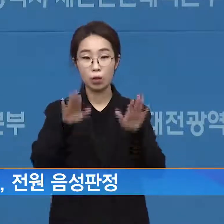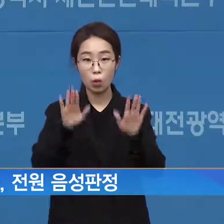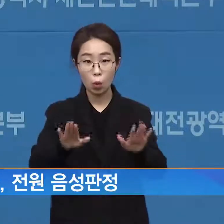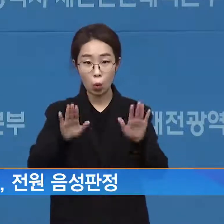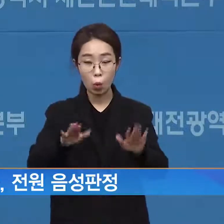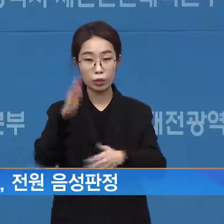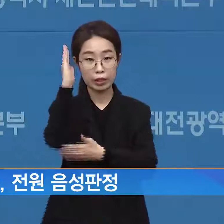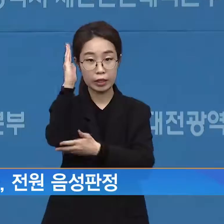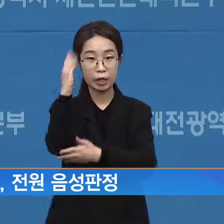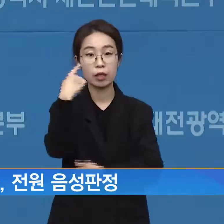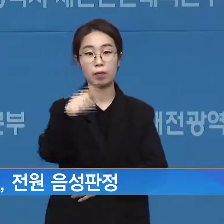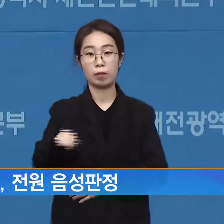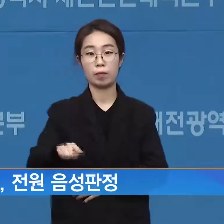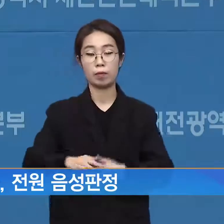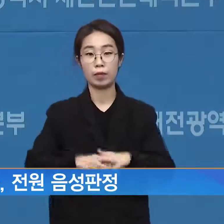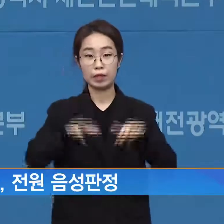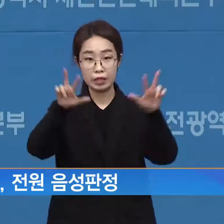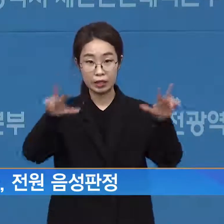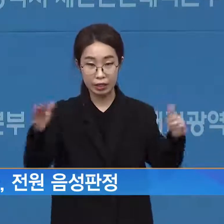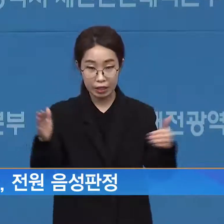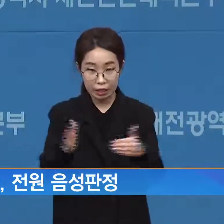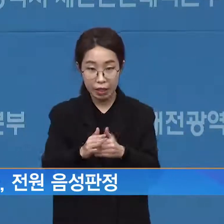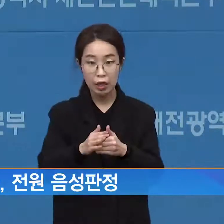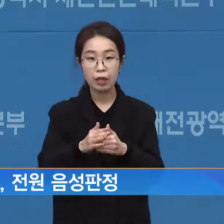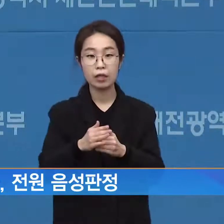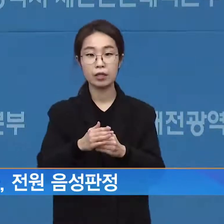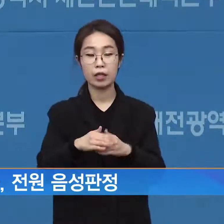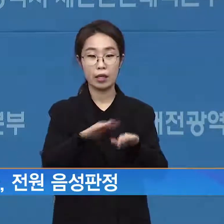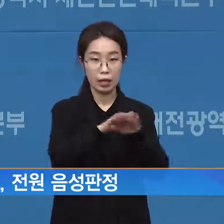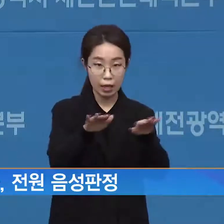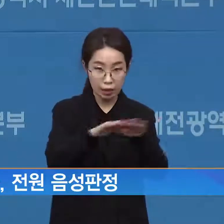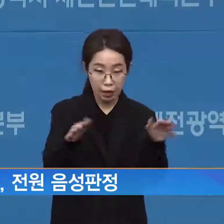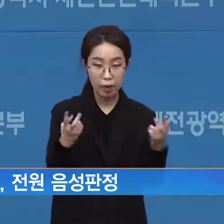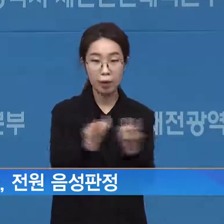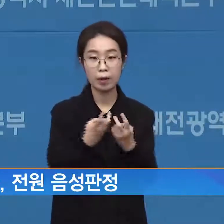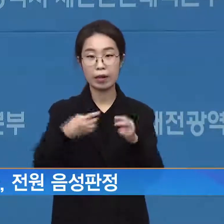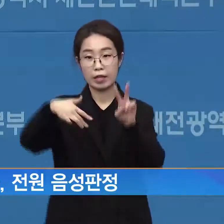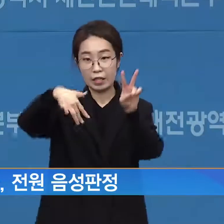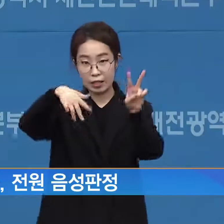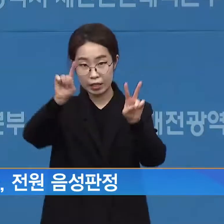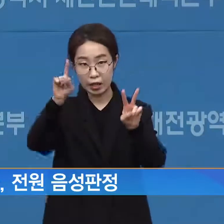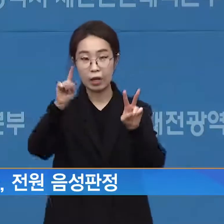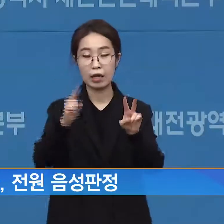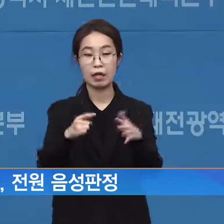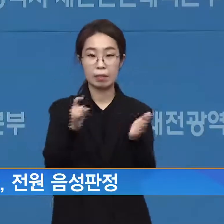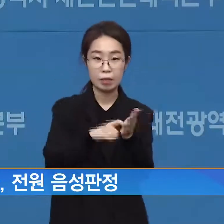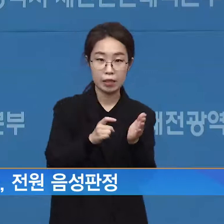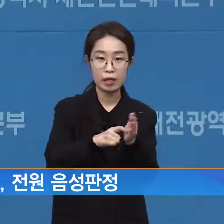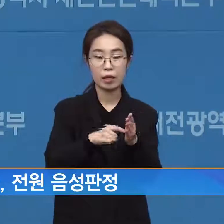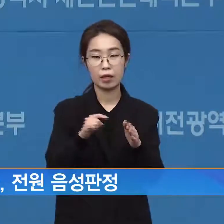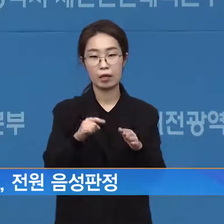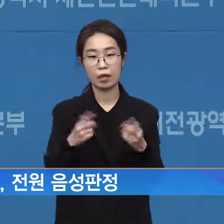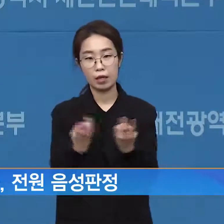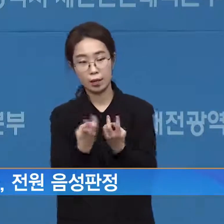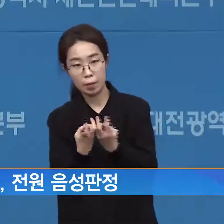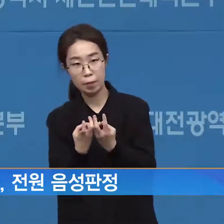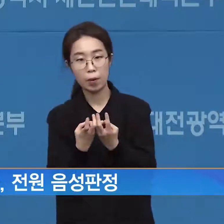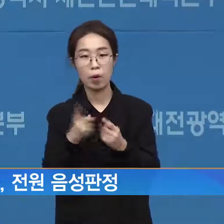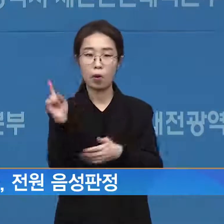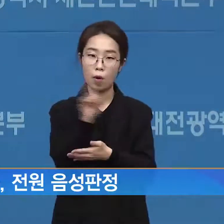오늘 브리핑은 그동안의 코로나19 주요 대응 현황과 2차 비상경제대책 등 향후